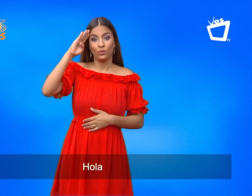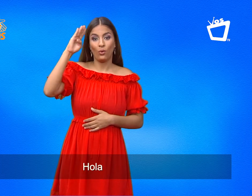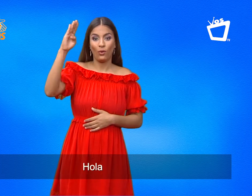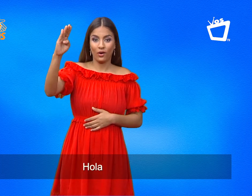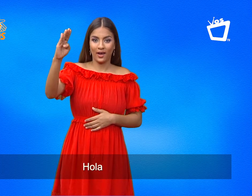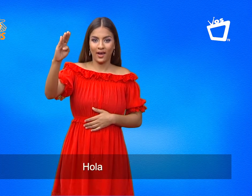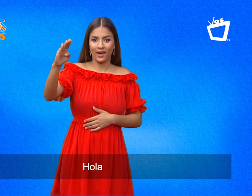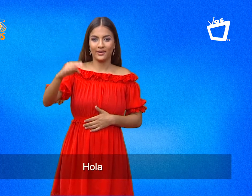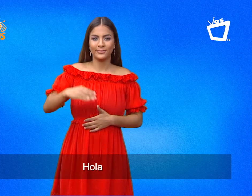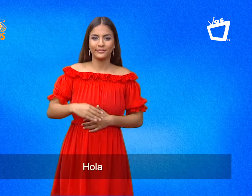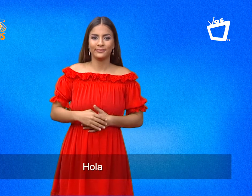hola